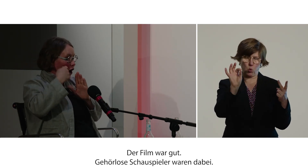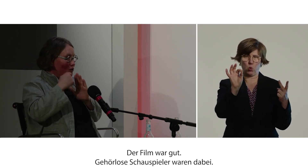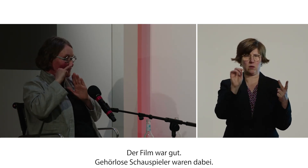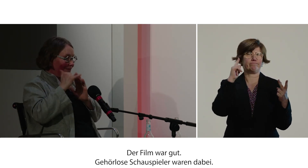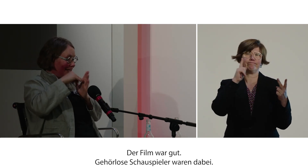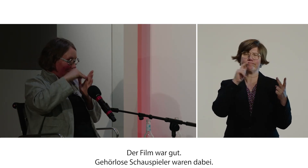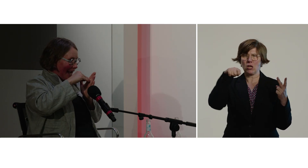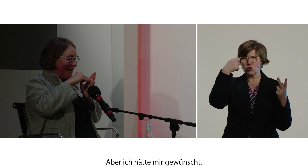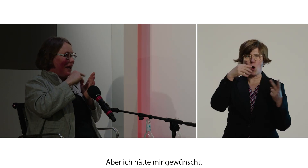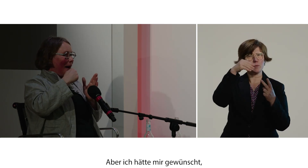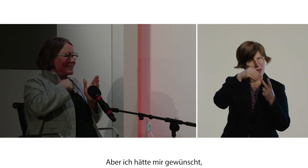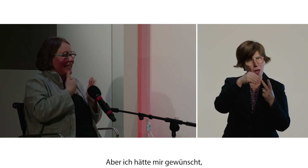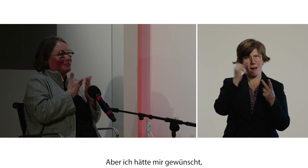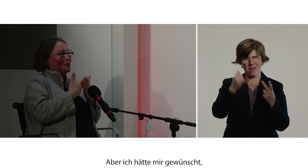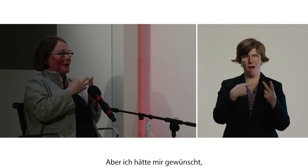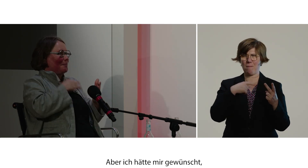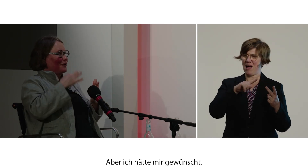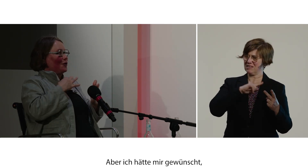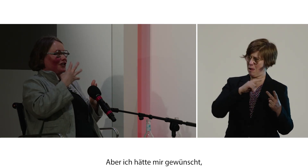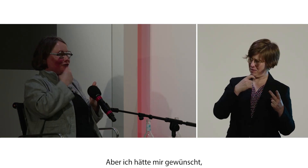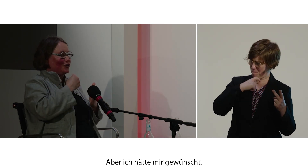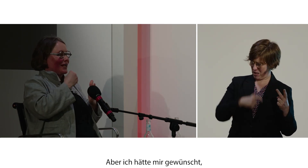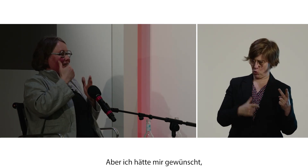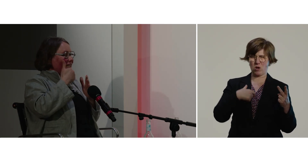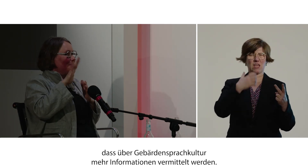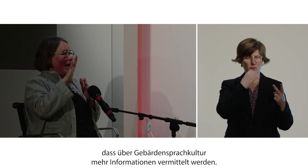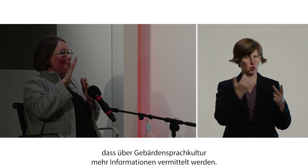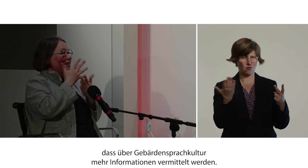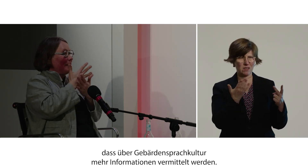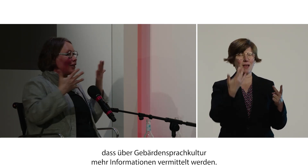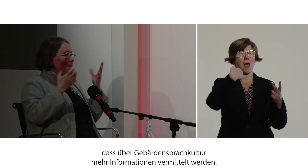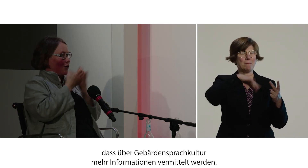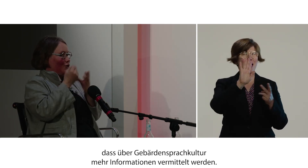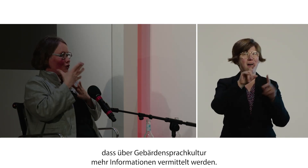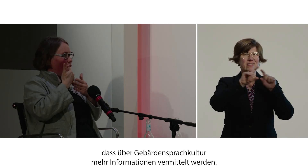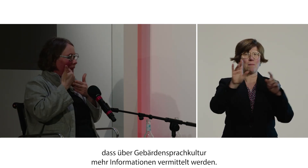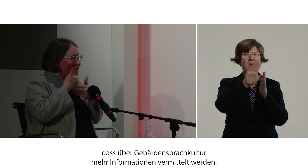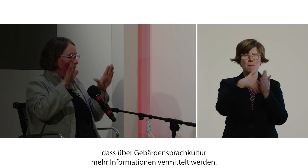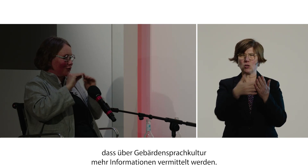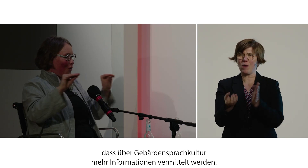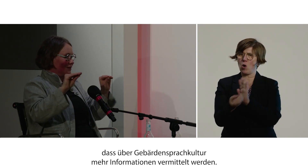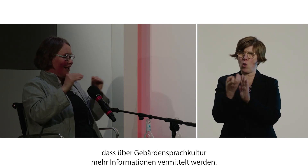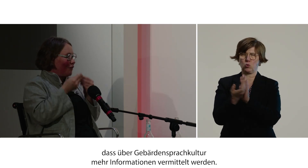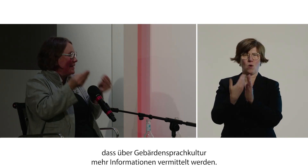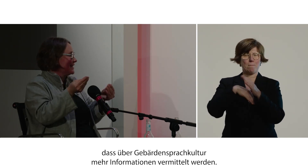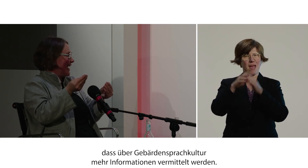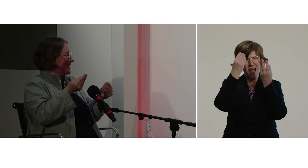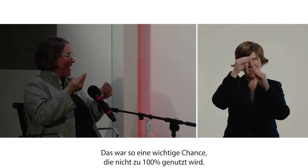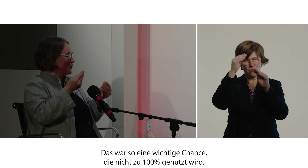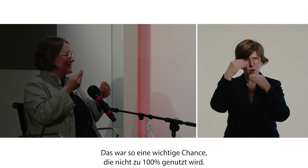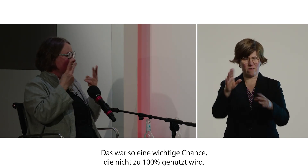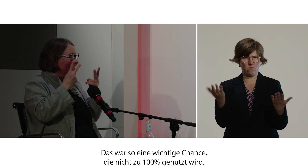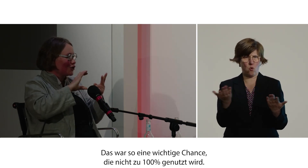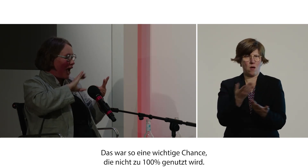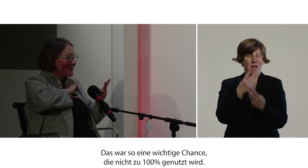gehörlose Schauspieler waren dabei, aber ich hätte mir zum Beispiel persönlich gewünscht, dass mehr über Gebärdensprachkultur, noch mehr Informationen vermittelt werden.